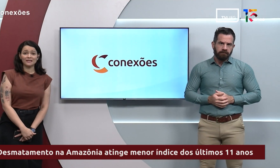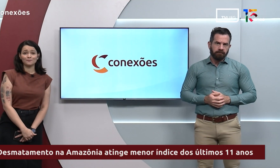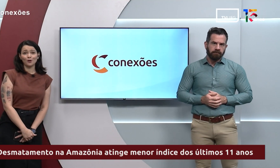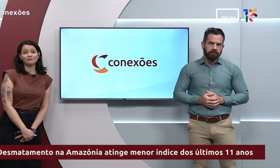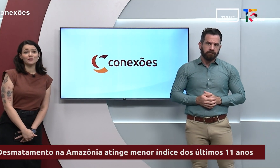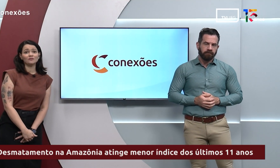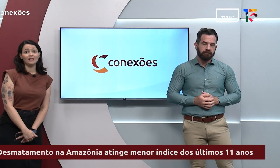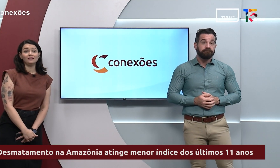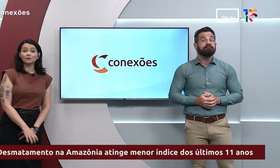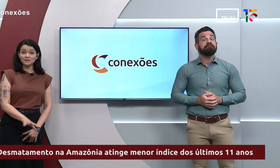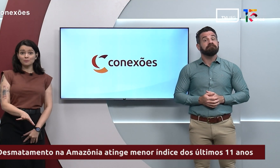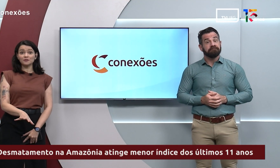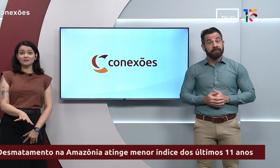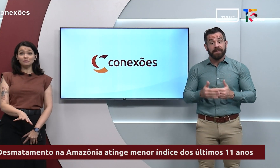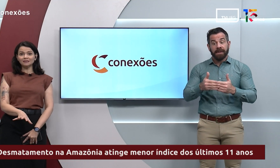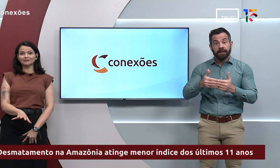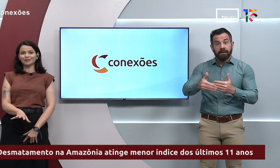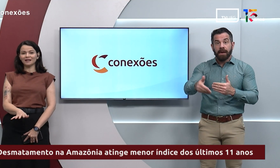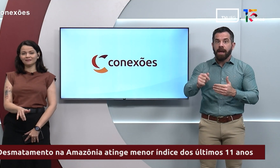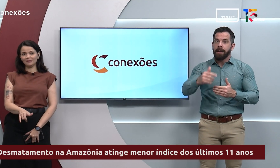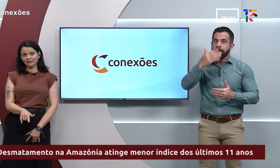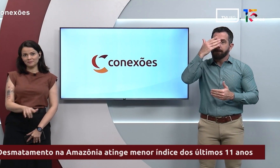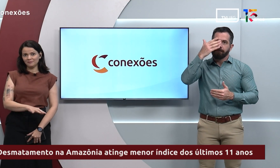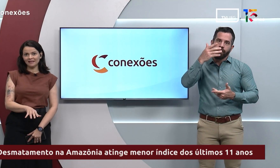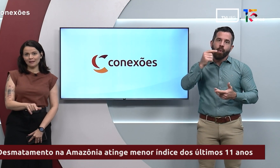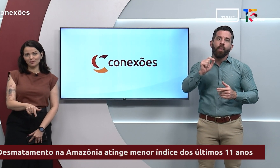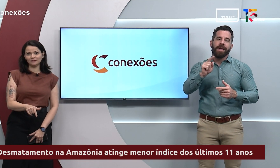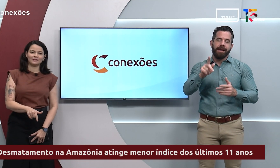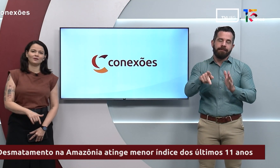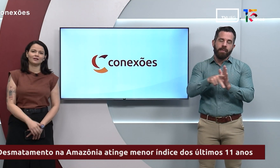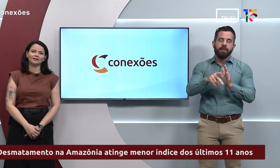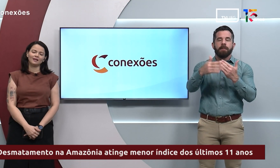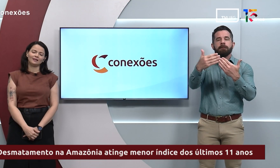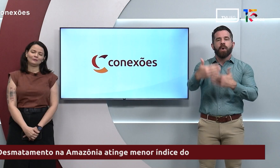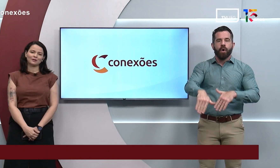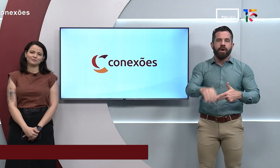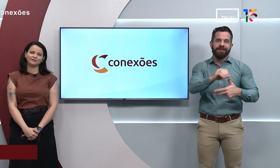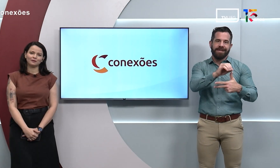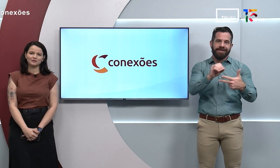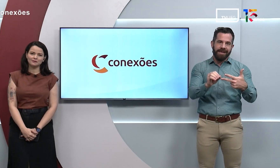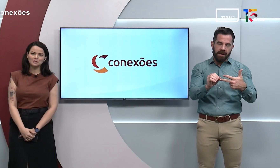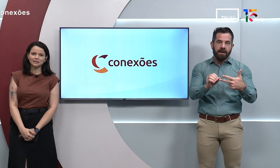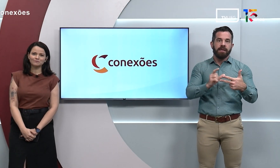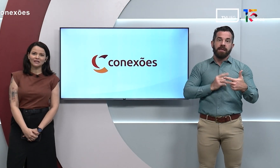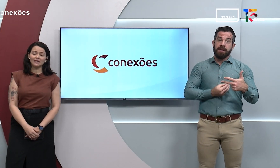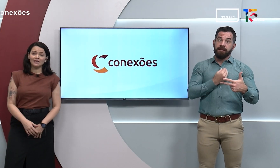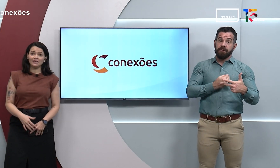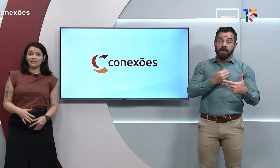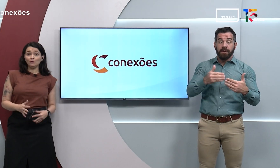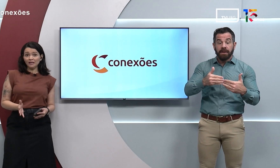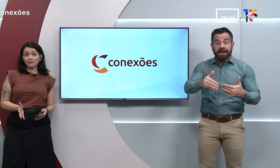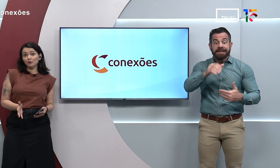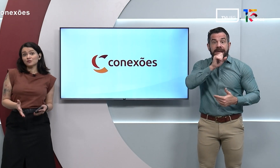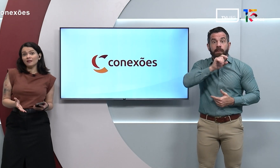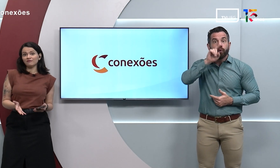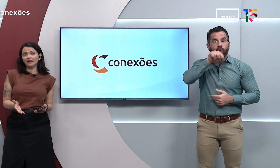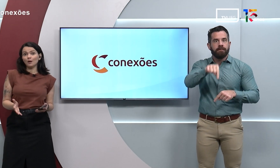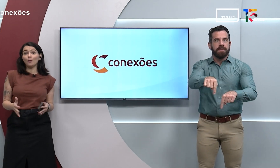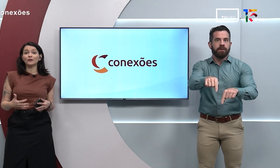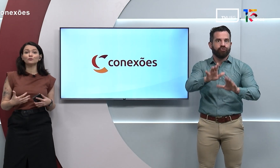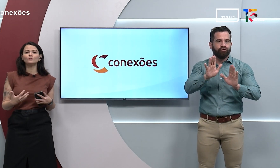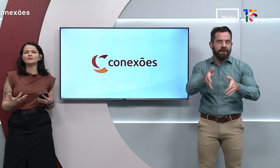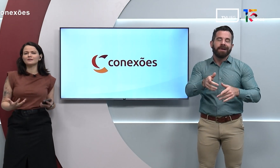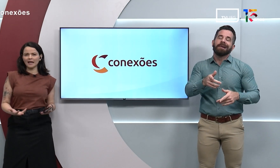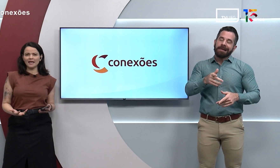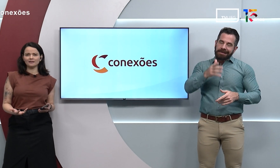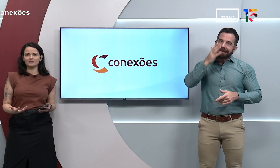Bom, e as provas do Enem estão se aproximando, A primeira etapa acontece agora no próximo final de semana. E o Enem pode levar um